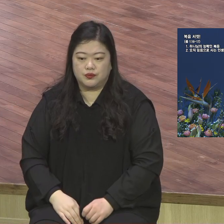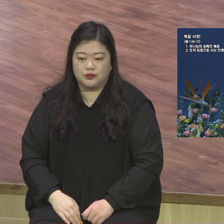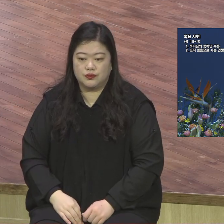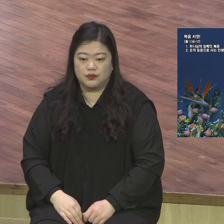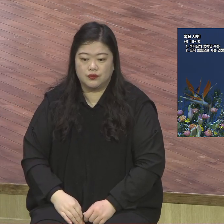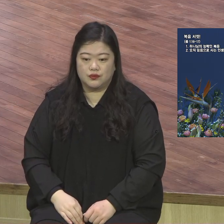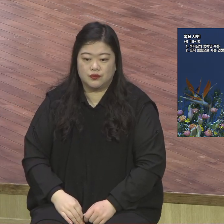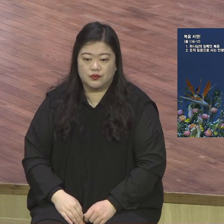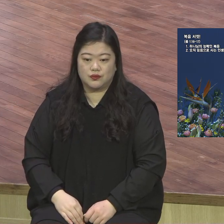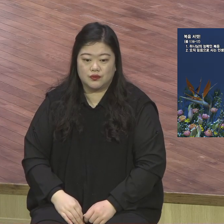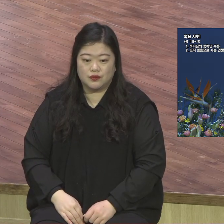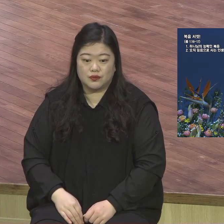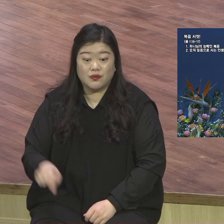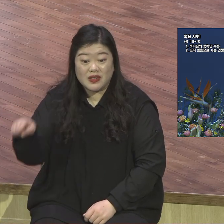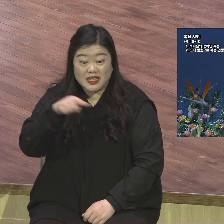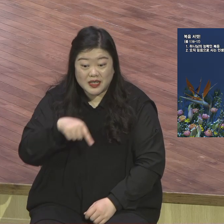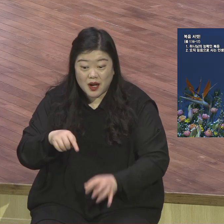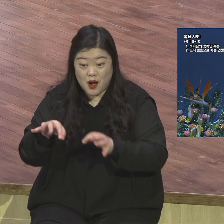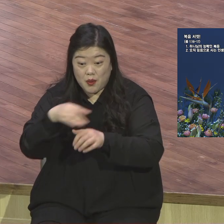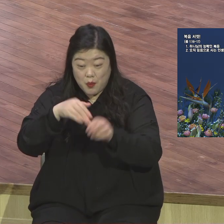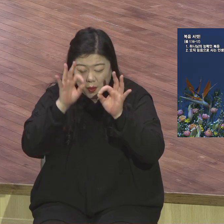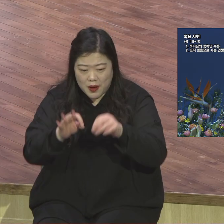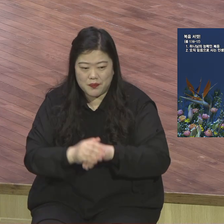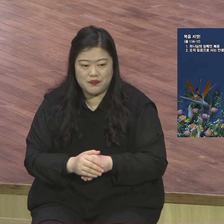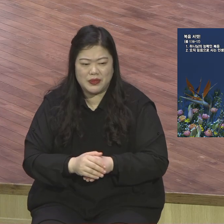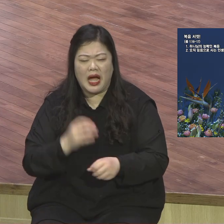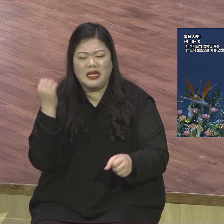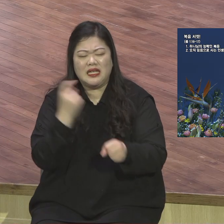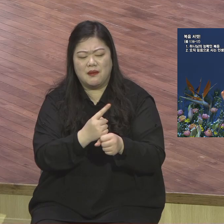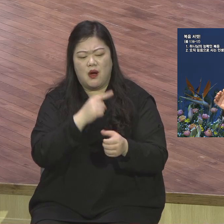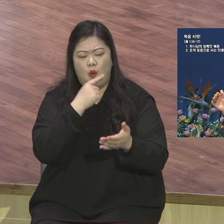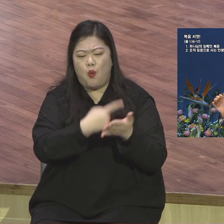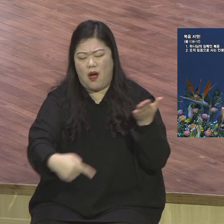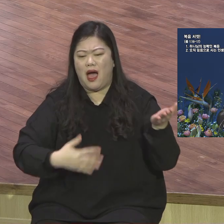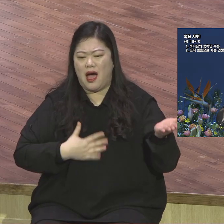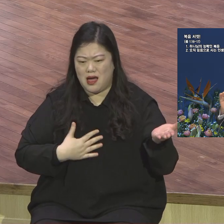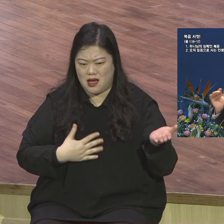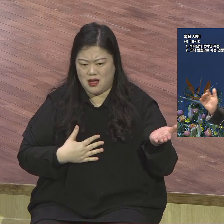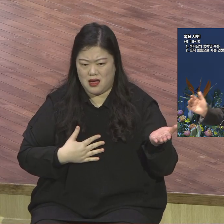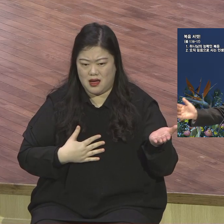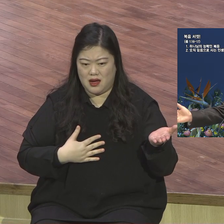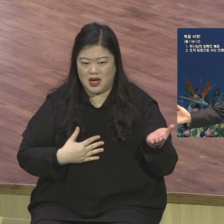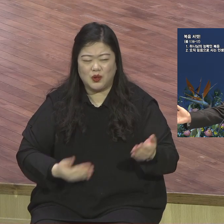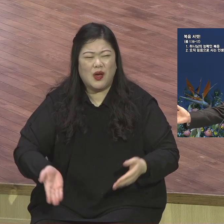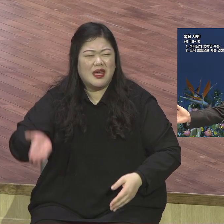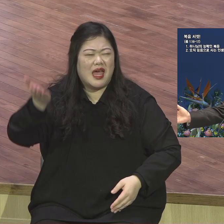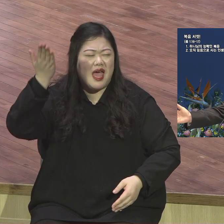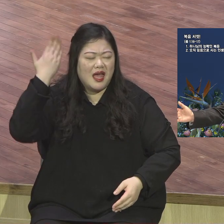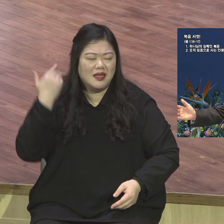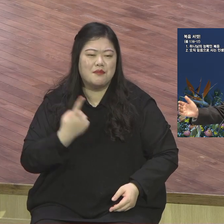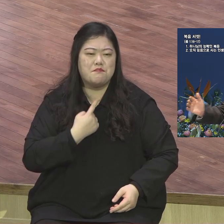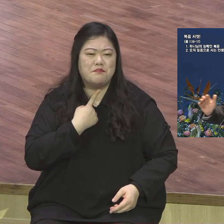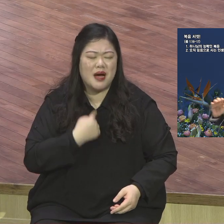빠져요. 영적으로 무슨 말입니까? 과거에 자꾸